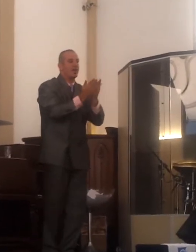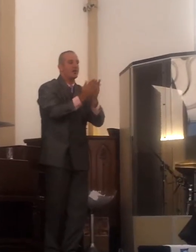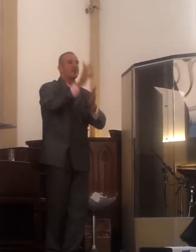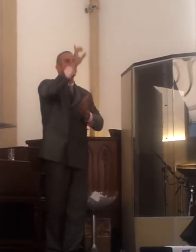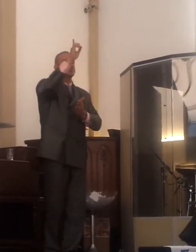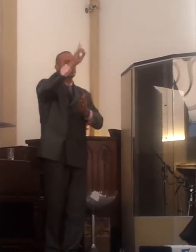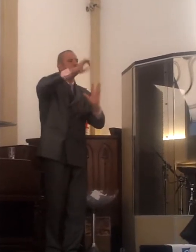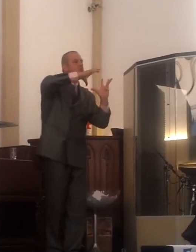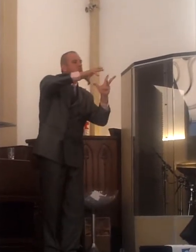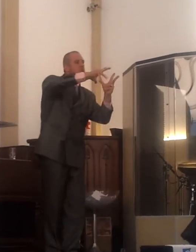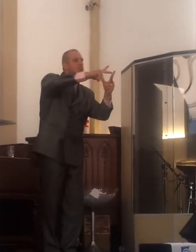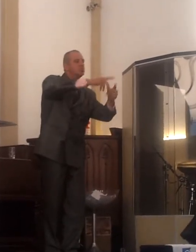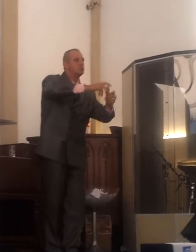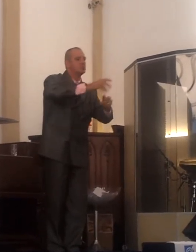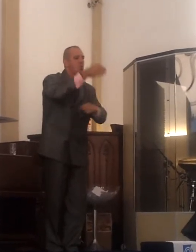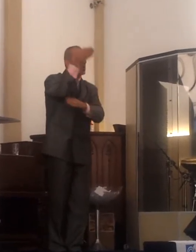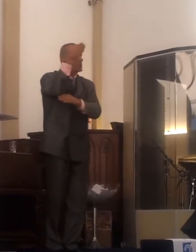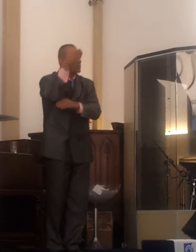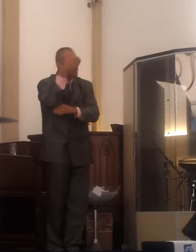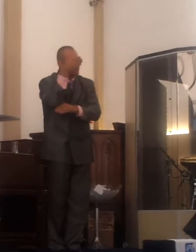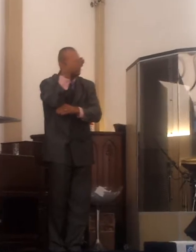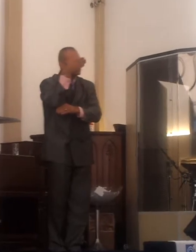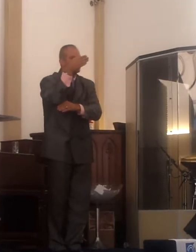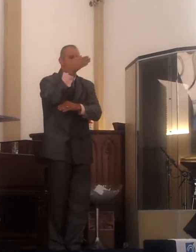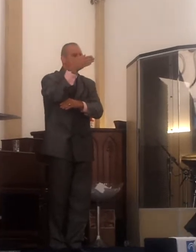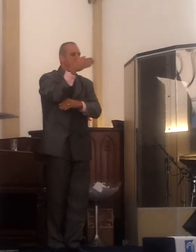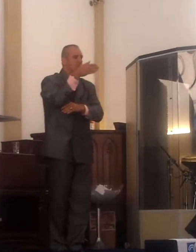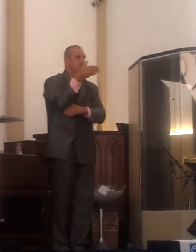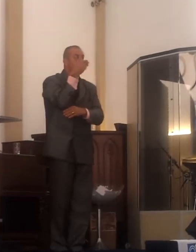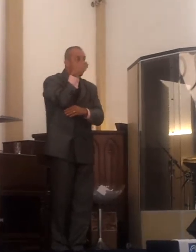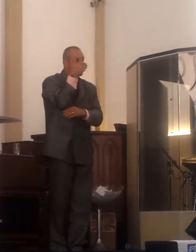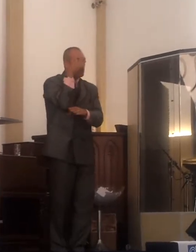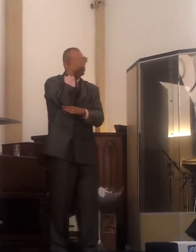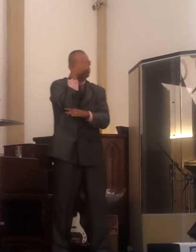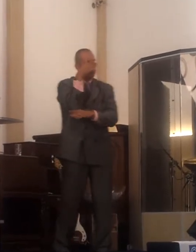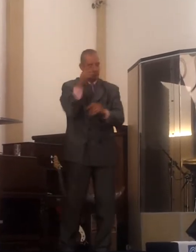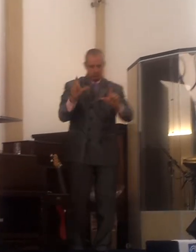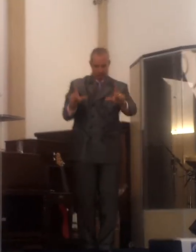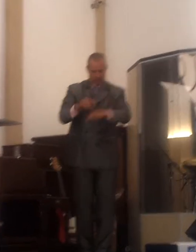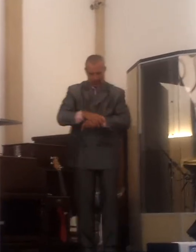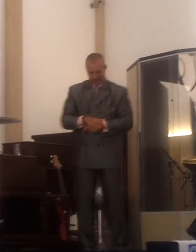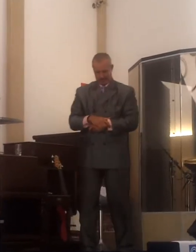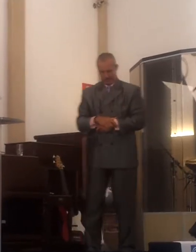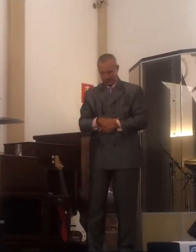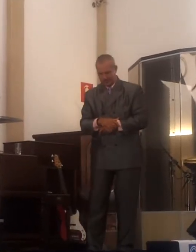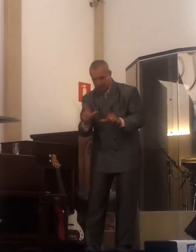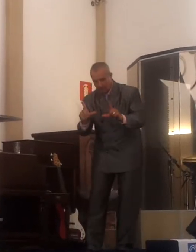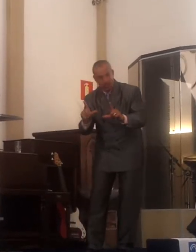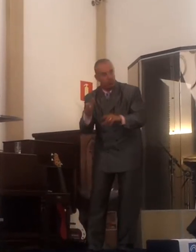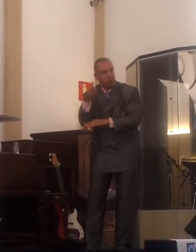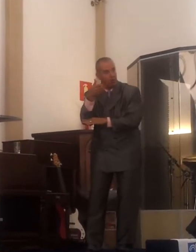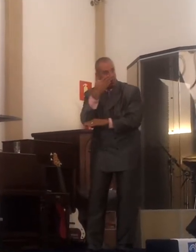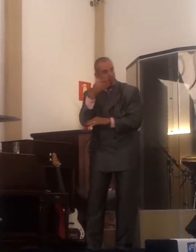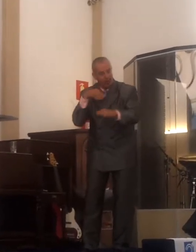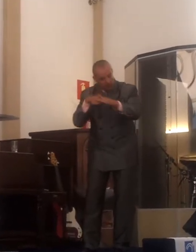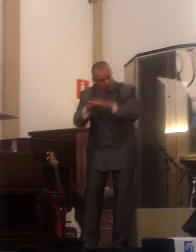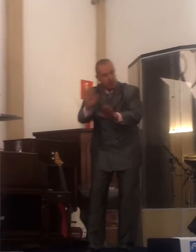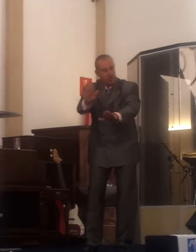palavra de Deus nos hotéis, nos motéis, nos presídios, nas escolas, nas repartições públicas,